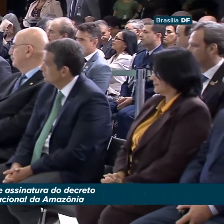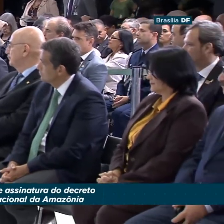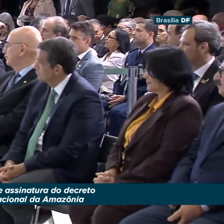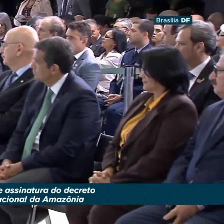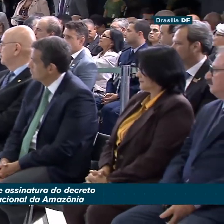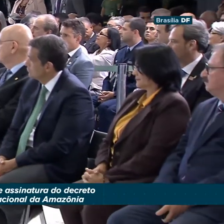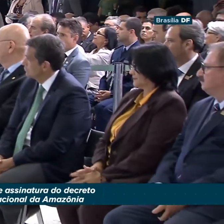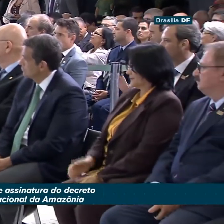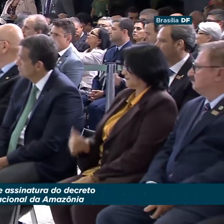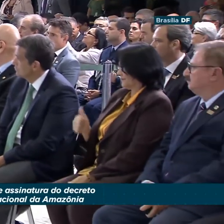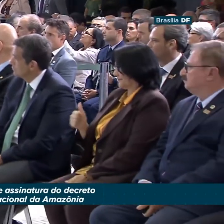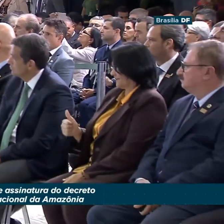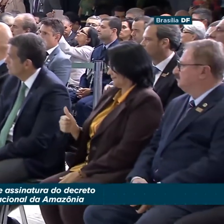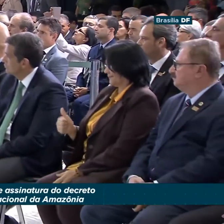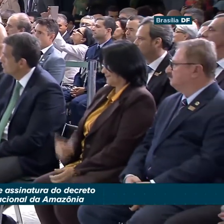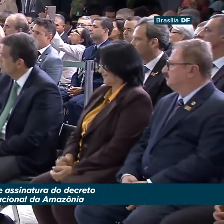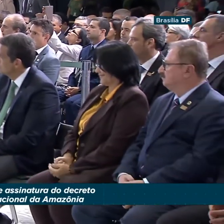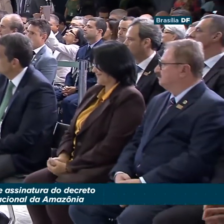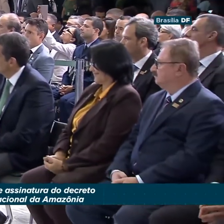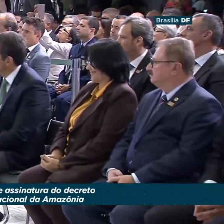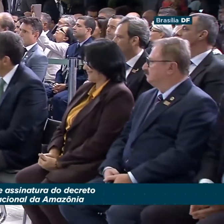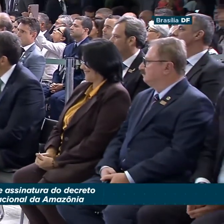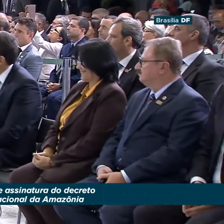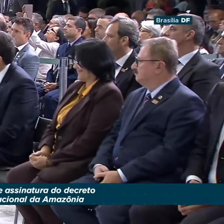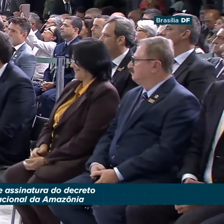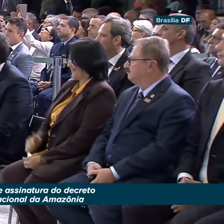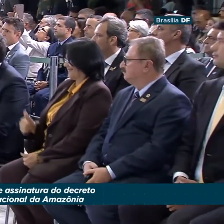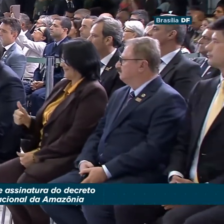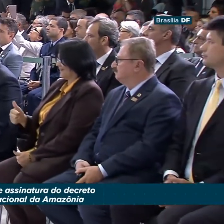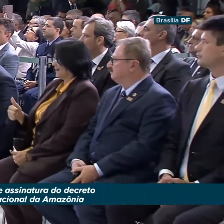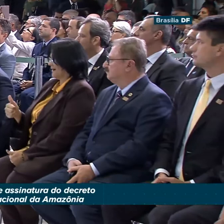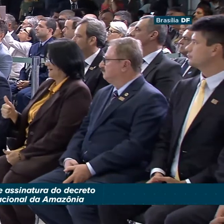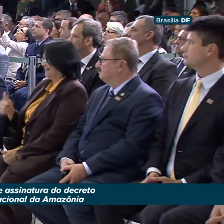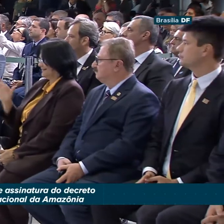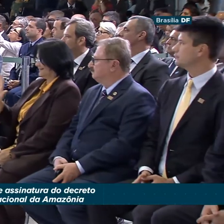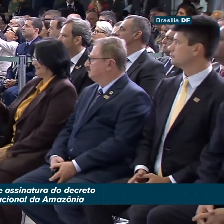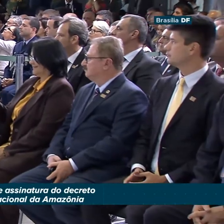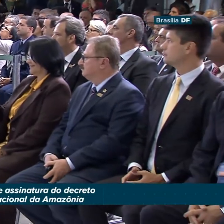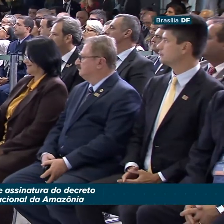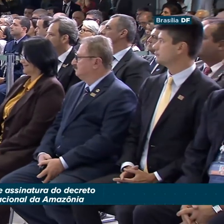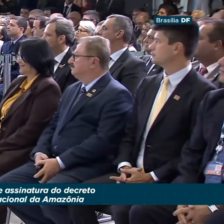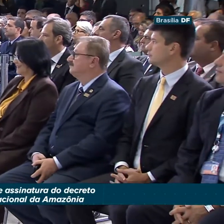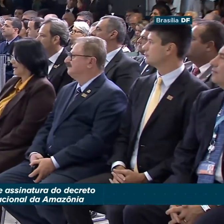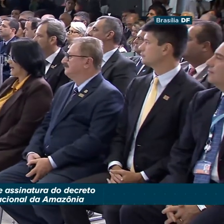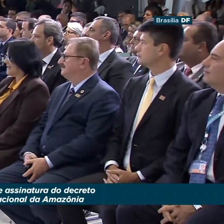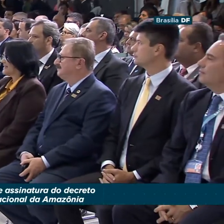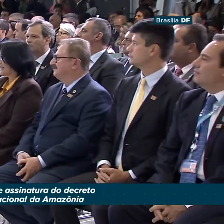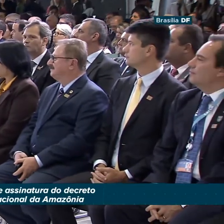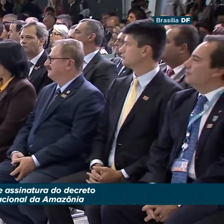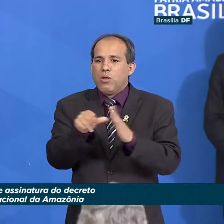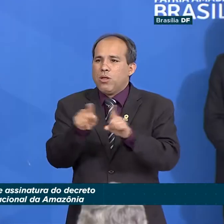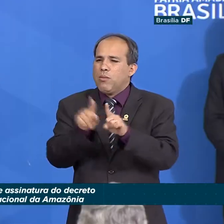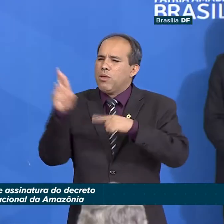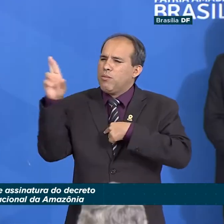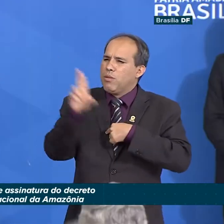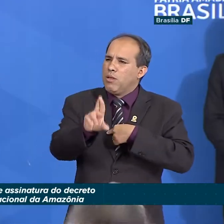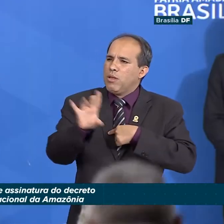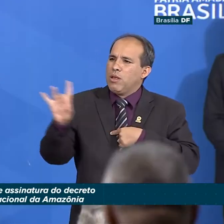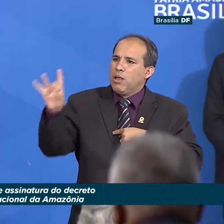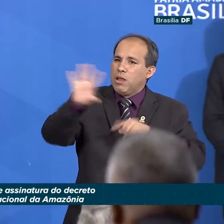secretária-geral da Organização do Tratado de Cooperação Amazônica, bem como os demais representantes de